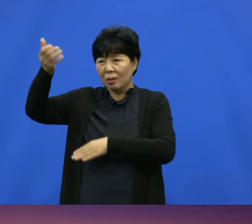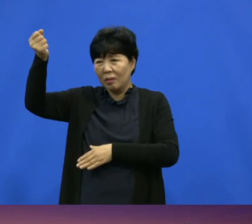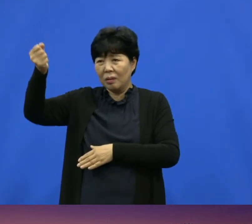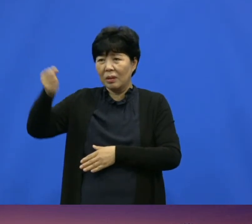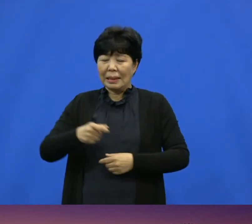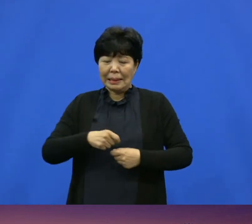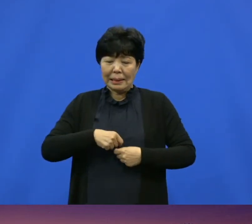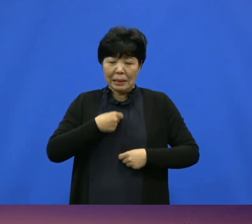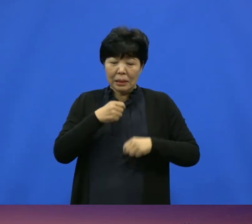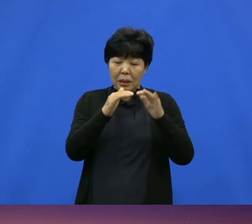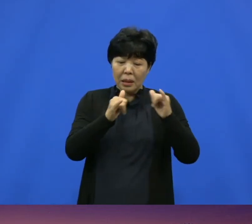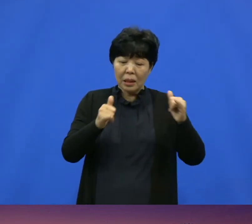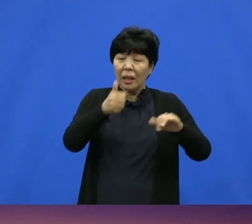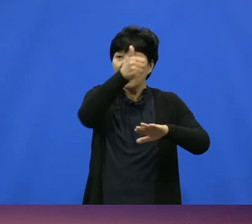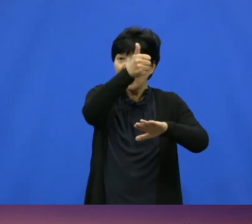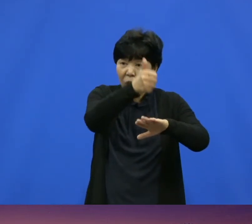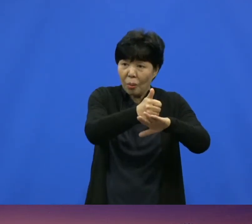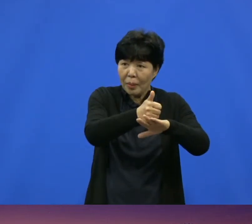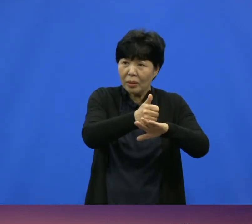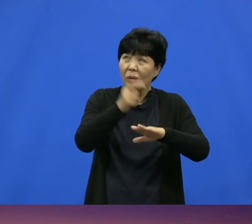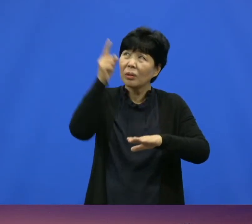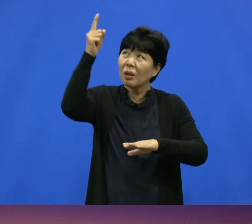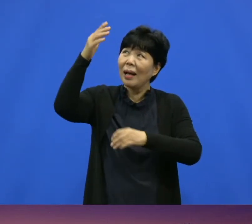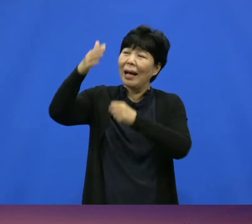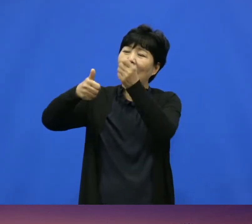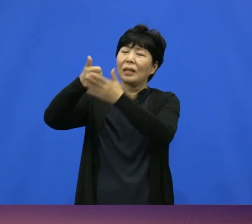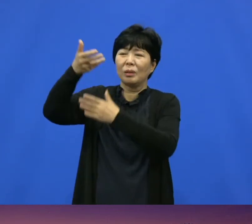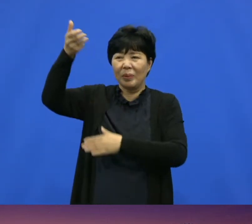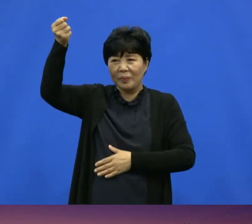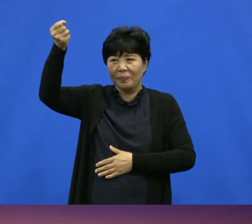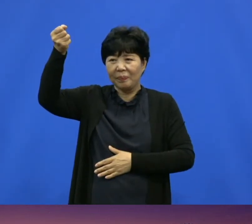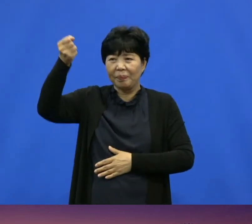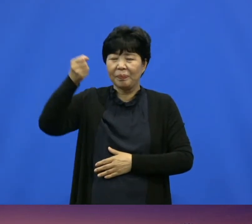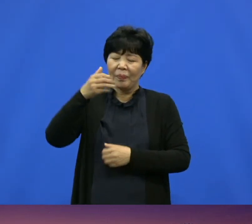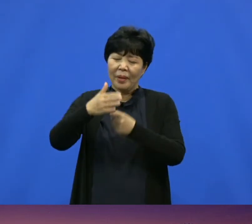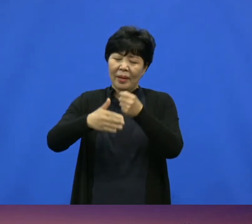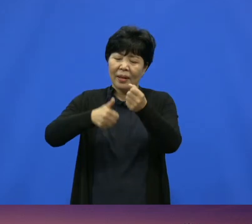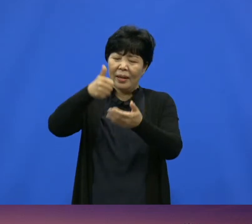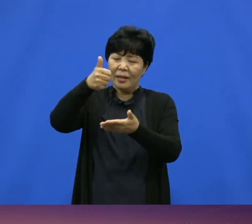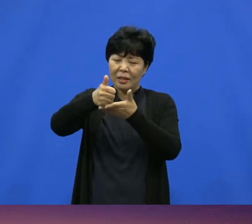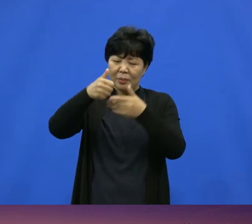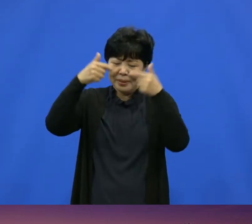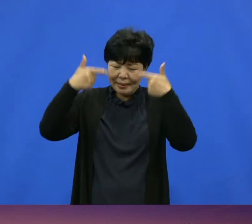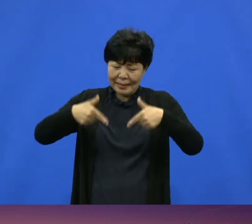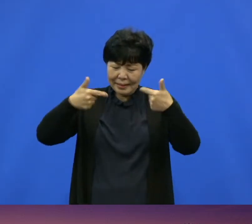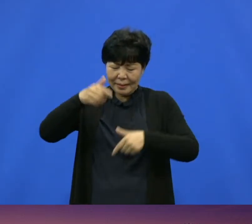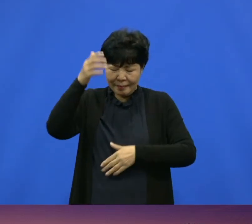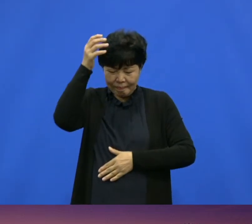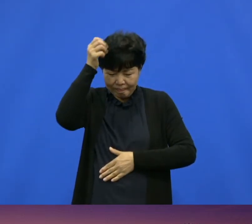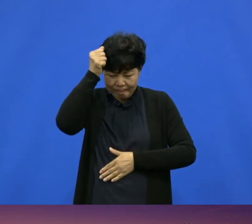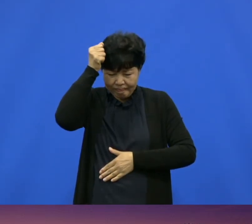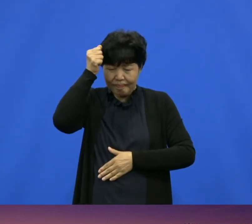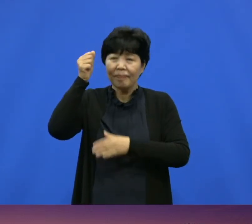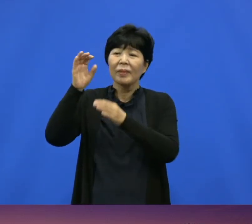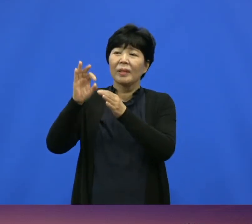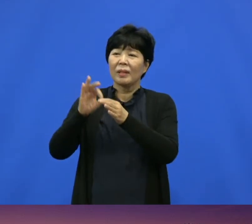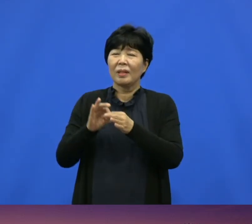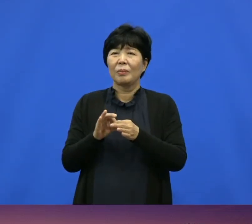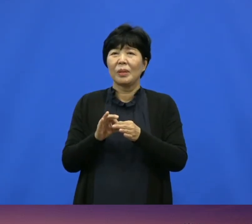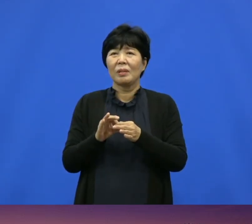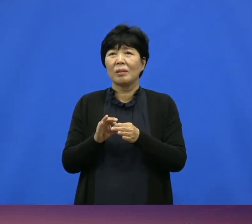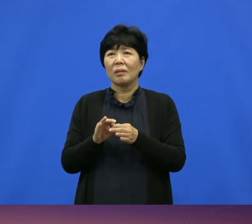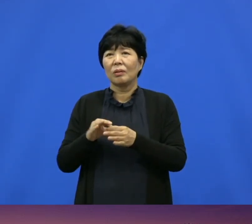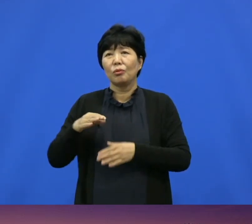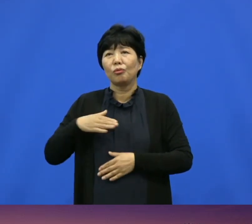손에 있습니다. 그 하나님의 손길을 늘 경험하시면서 우리의 가는